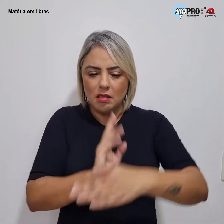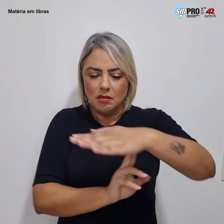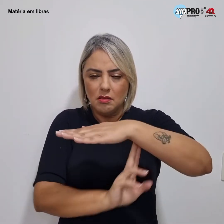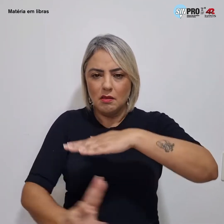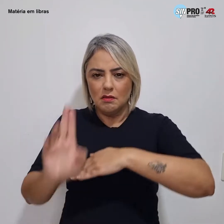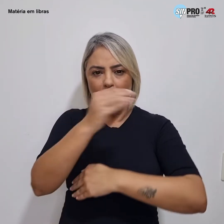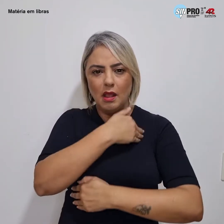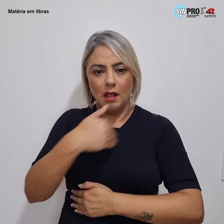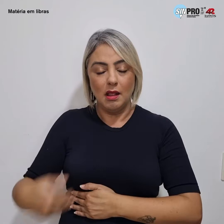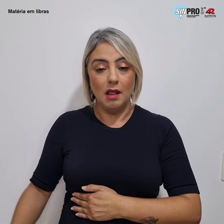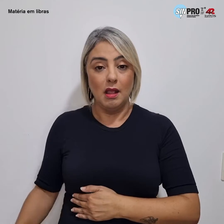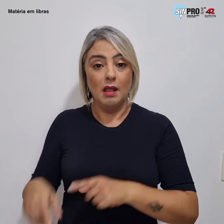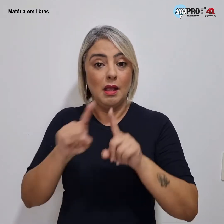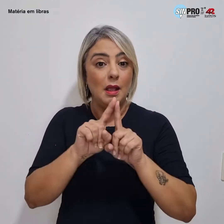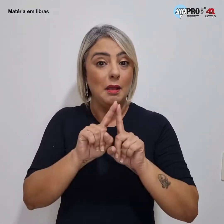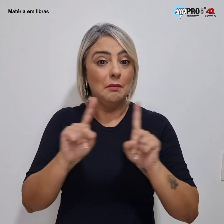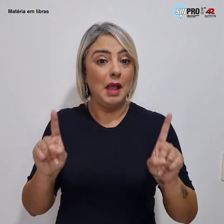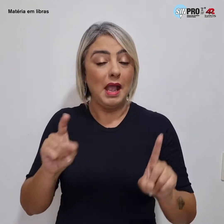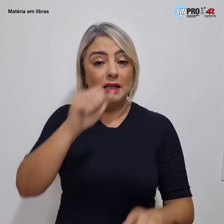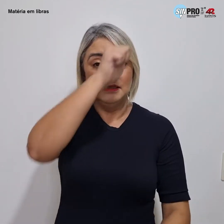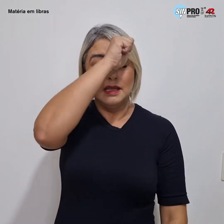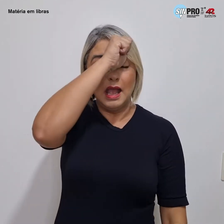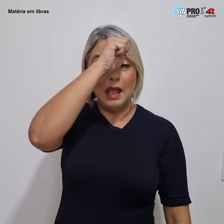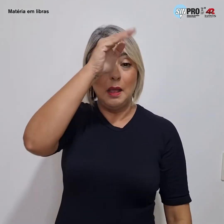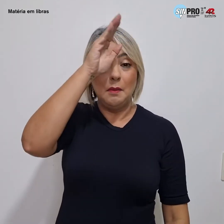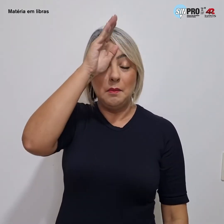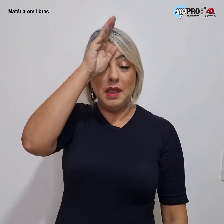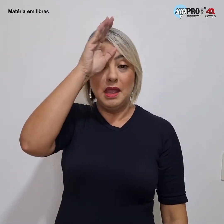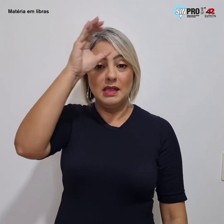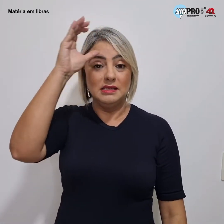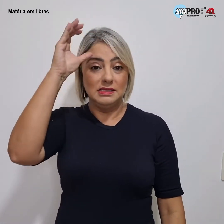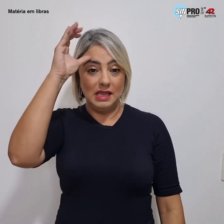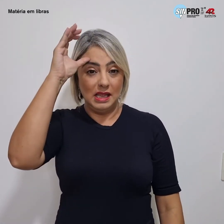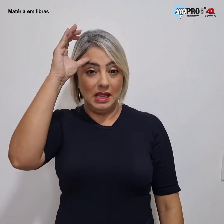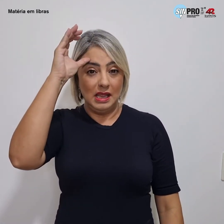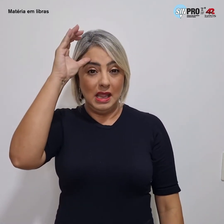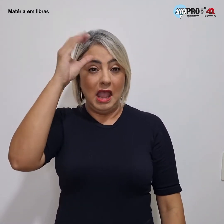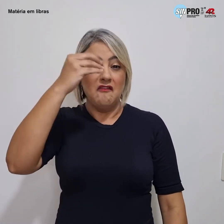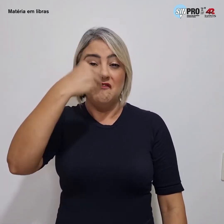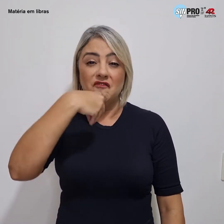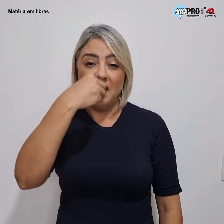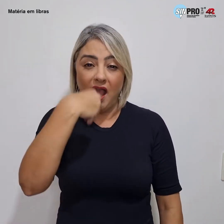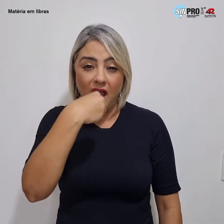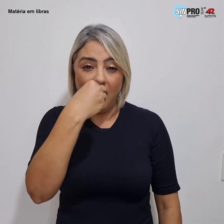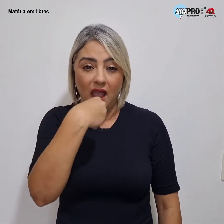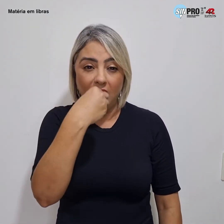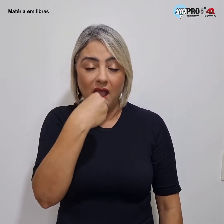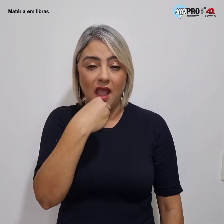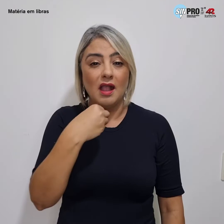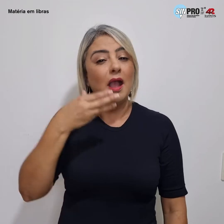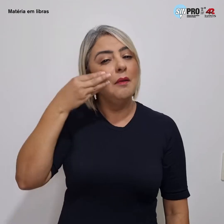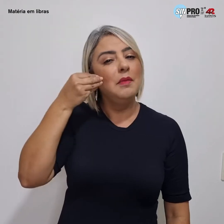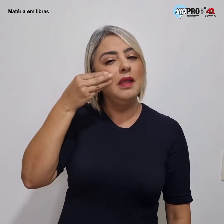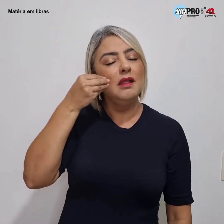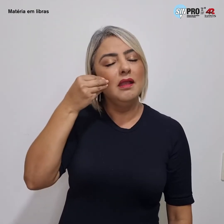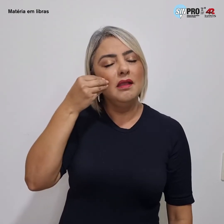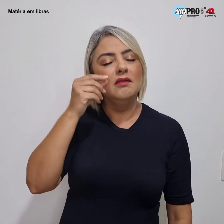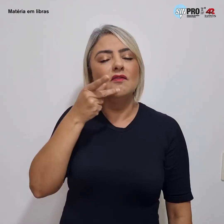universidades públicas, mas que a alfabetização deixa muito a desejar, Ribeiro